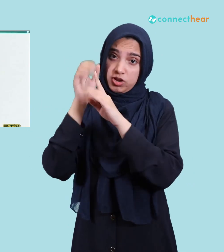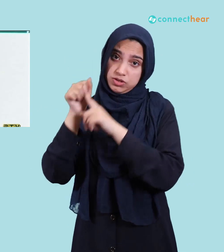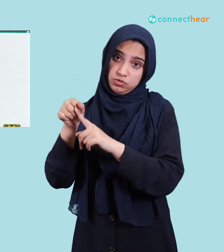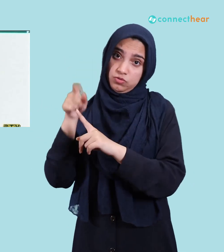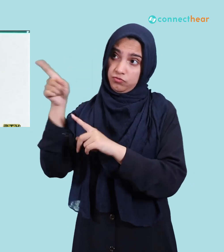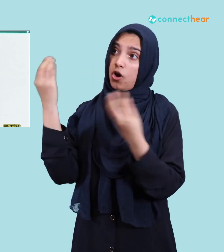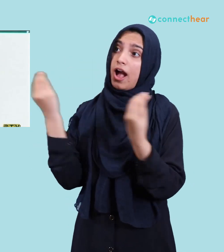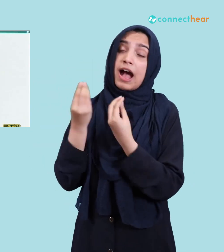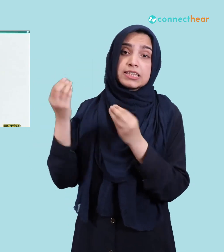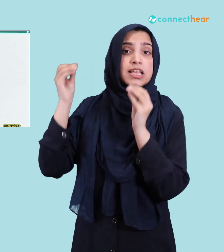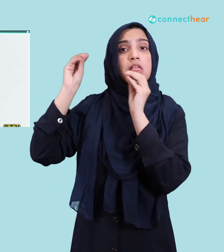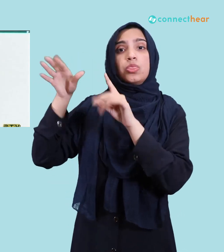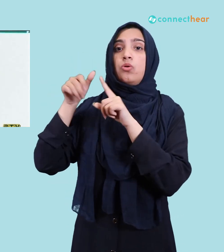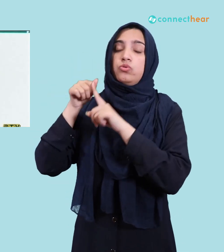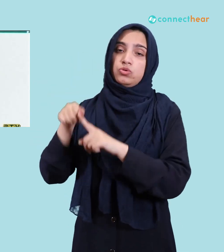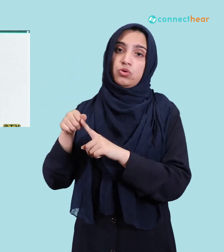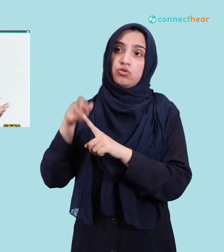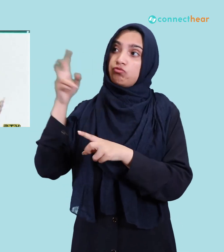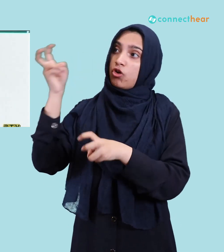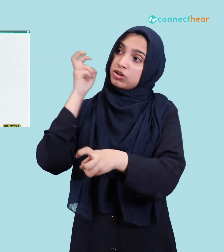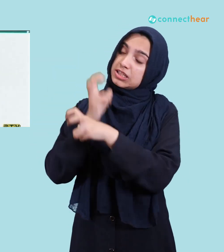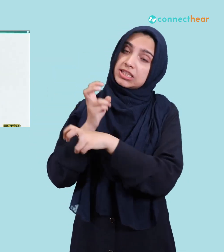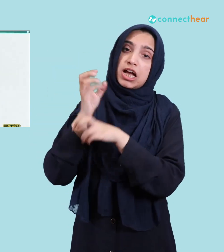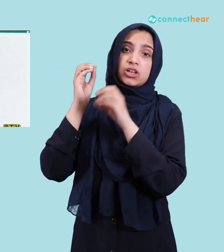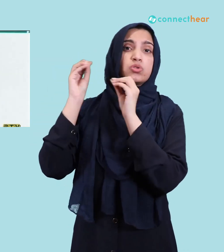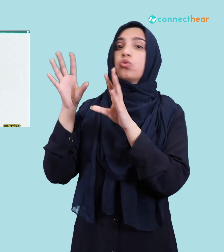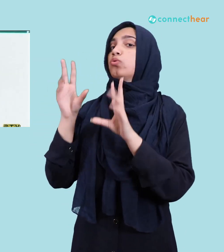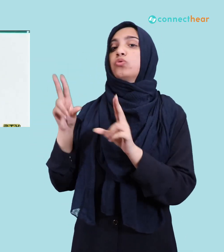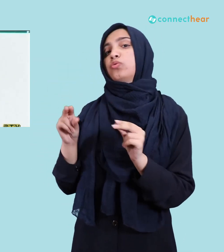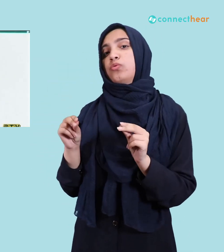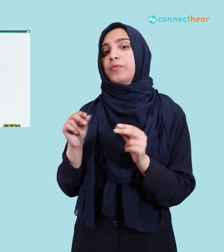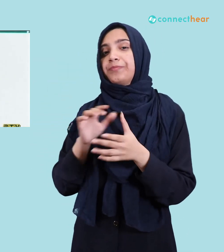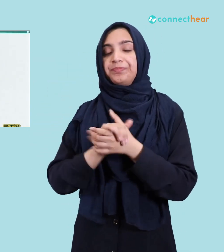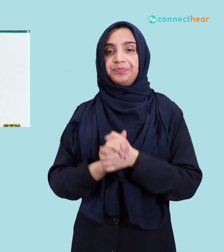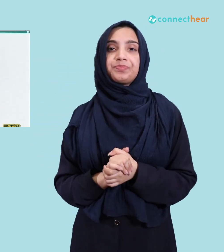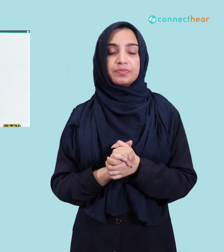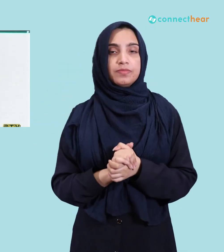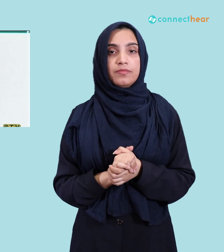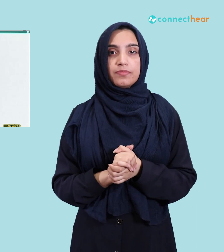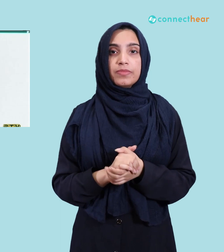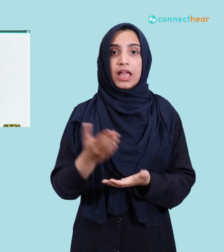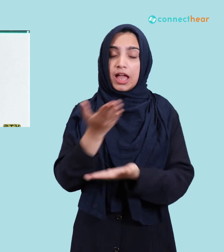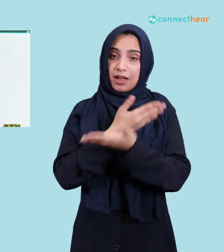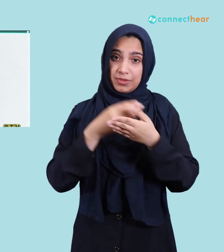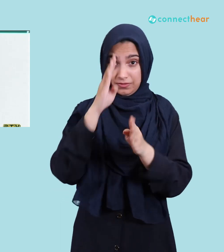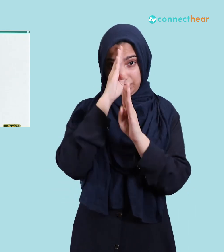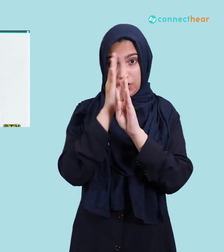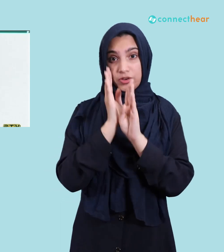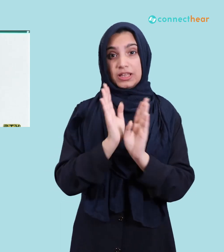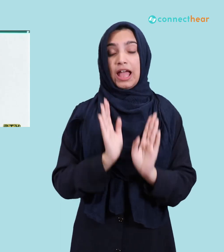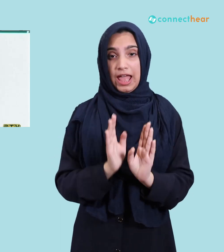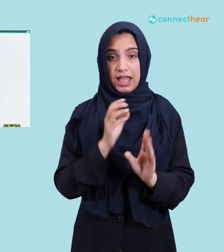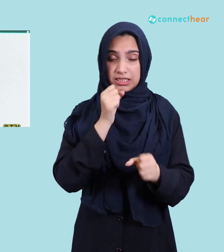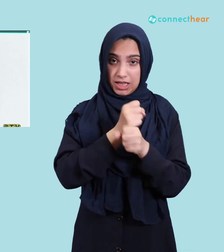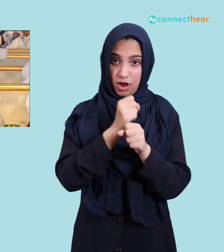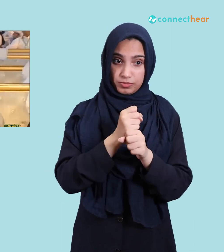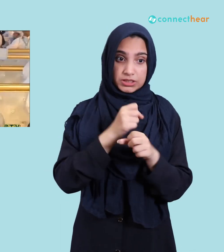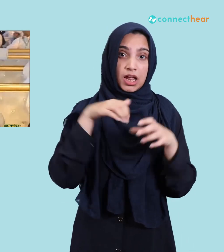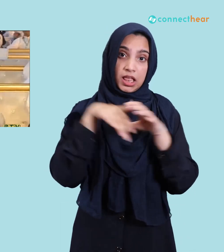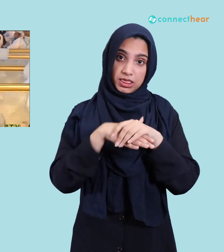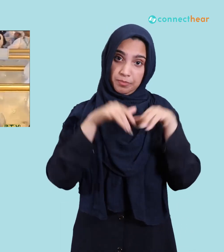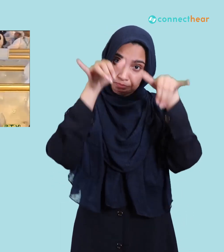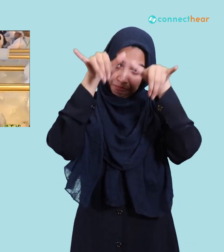آسانیاں نہیں پیدا کرتے، اس کی رکاوٹیں نہیں دور کرتے. تو وہ بھی ہماری پوری اب بورڈ آف انویسٹمنٹ کے ساتھ ہم بیٹھ